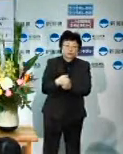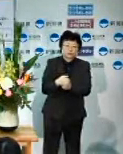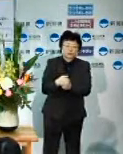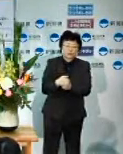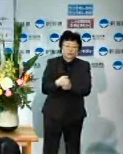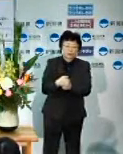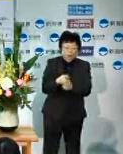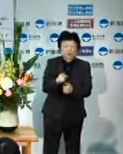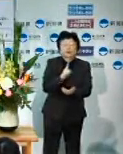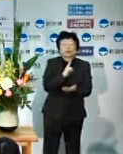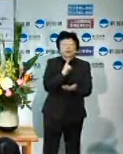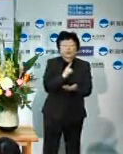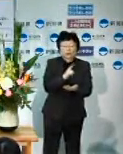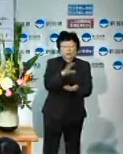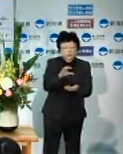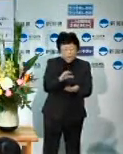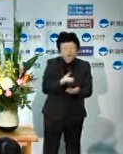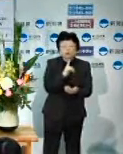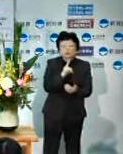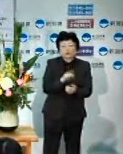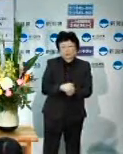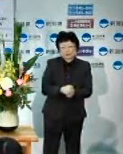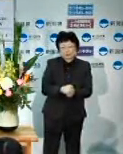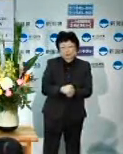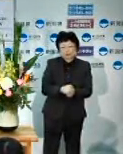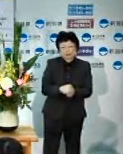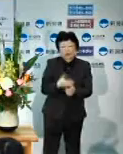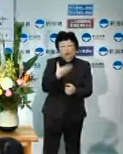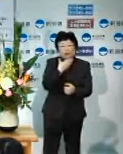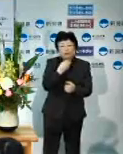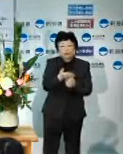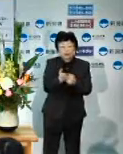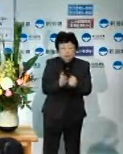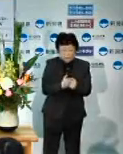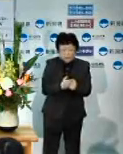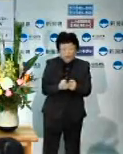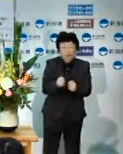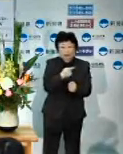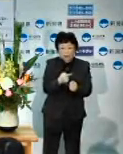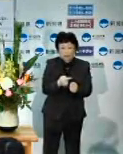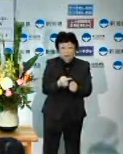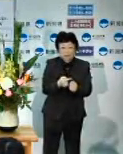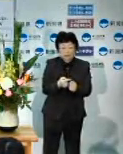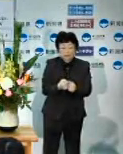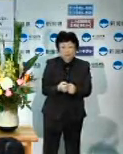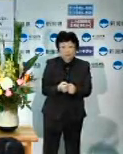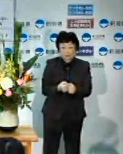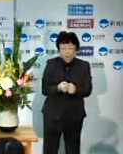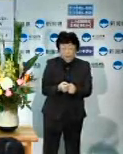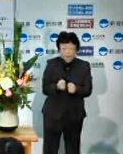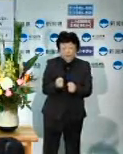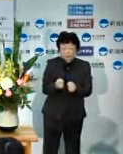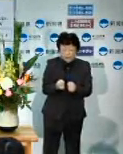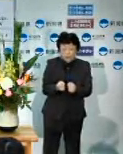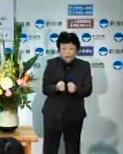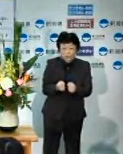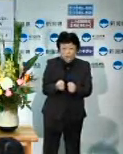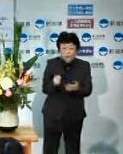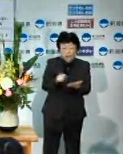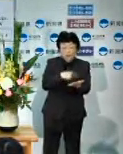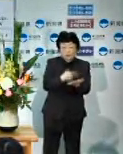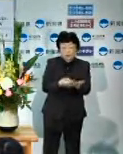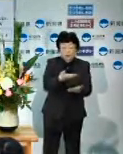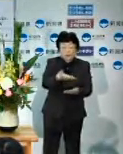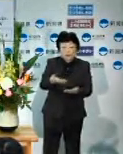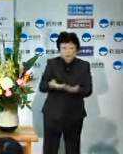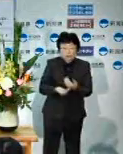何度もここで申し上げてますけども、福島第一原発の事故の処理水の放出について